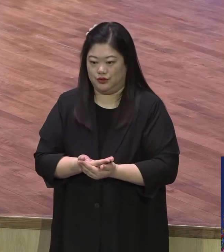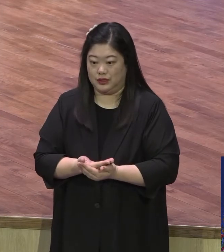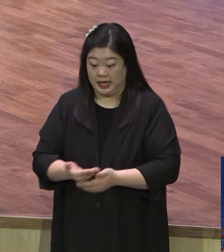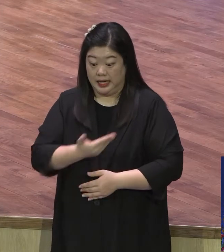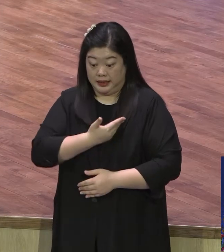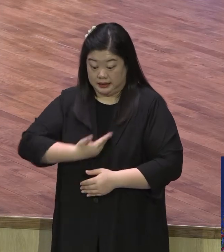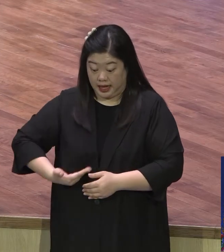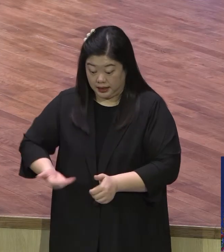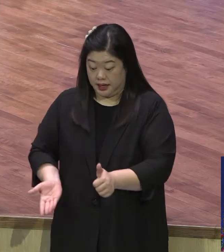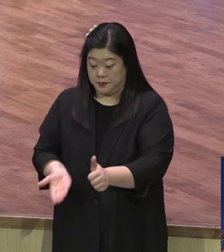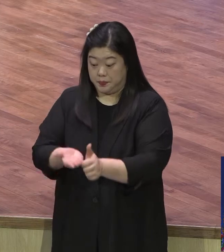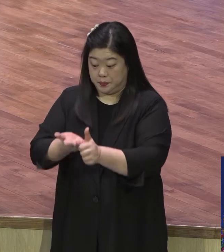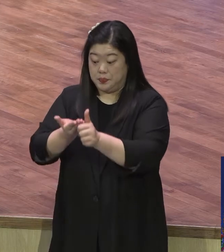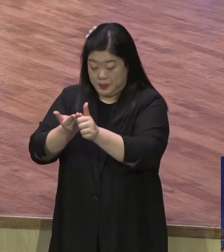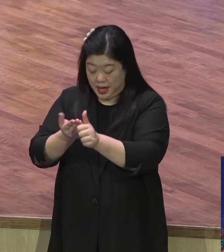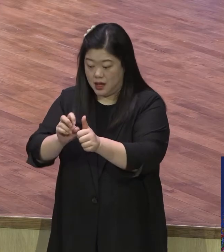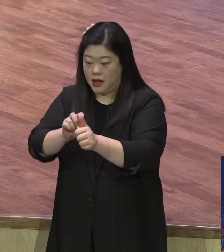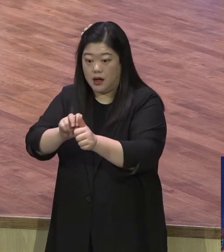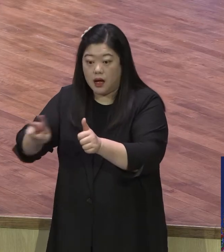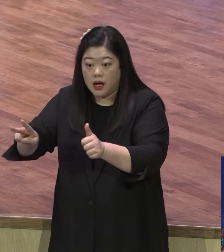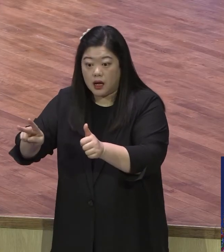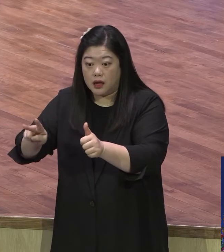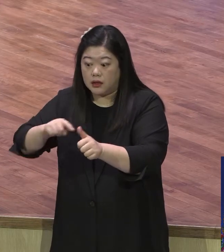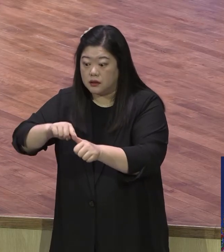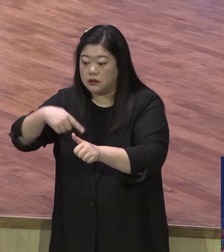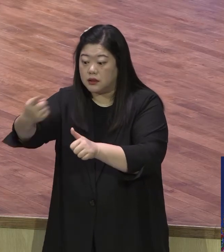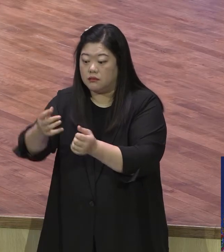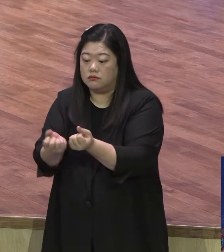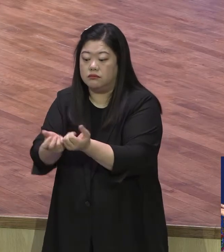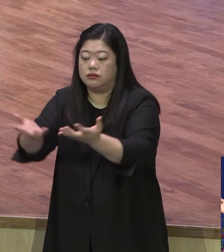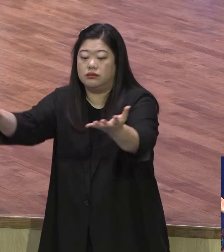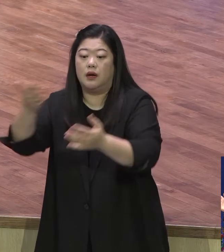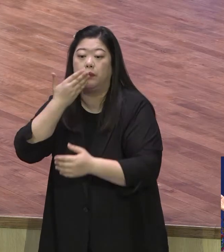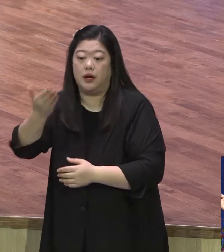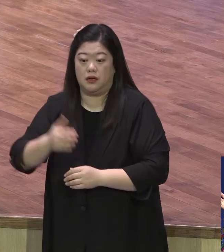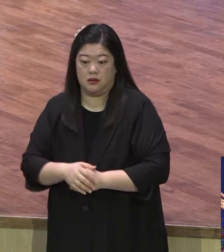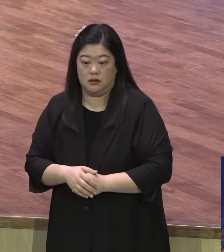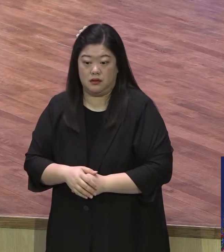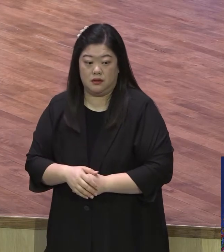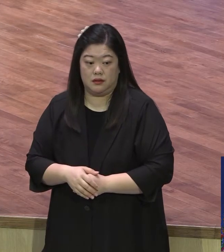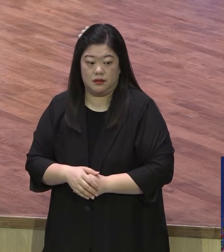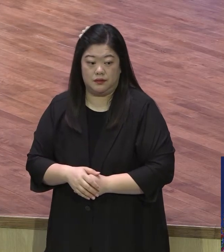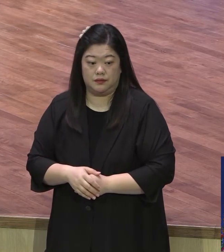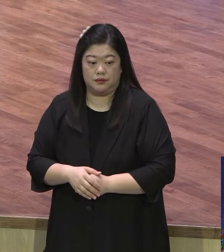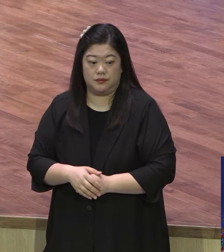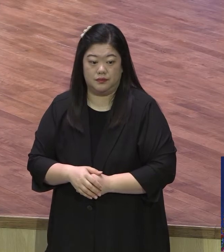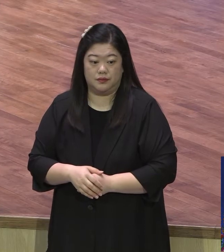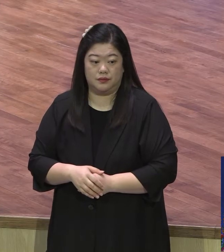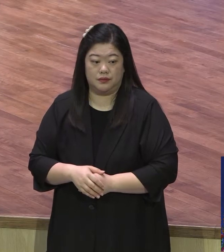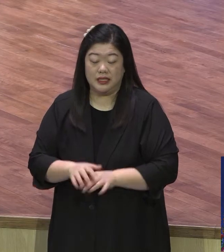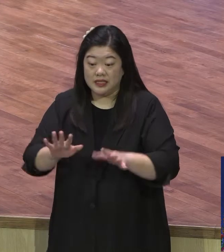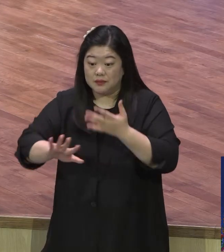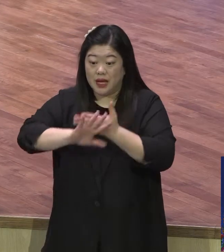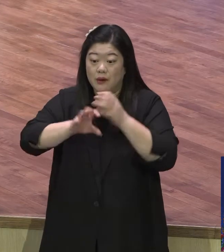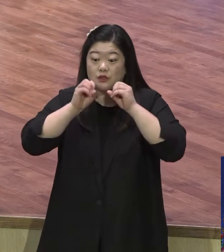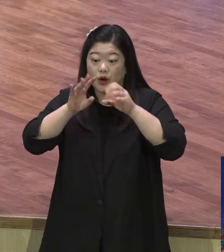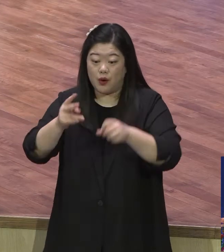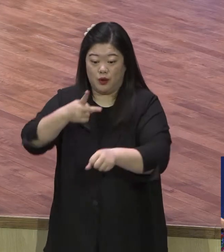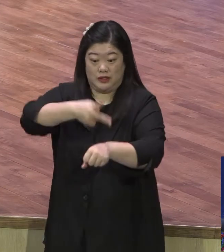확장이 되죠 일반 성교사들은요 자기가 하다가 떠나면 끝이에요 없어집니다 그 성교 그게